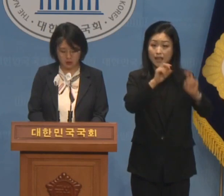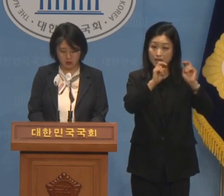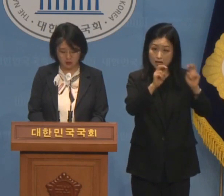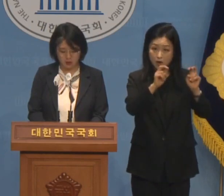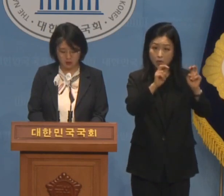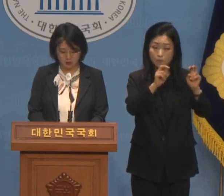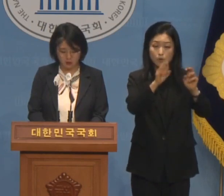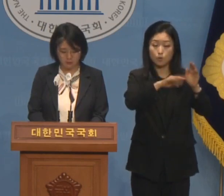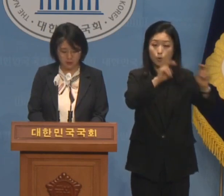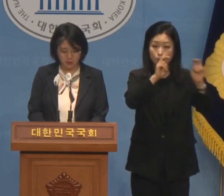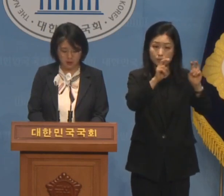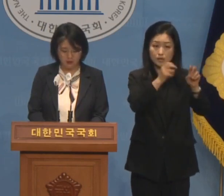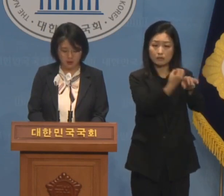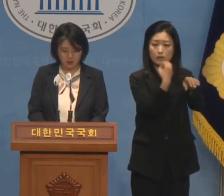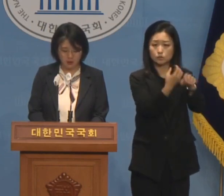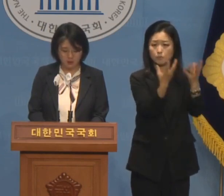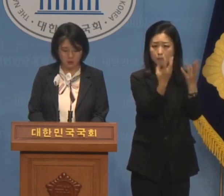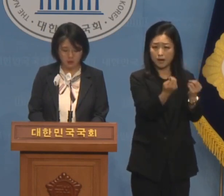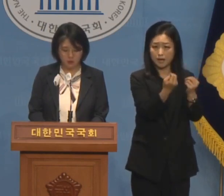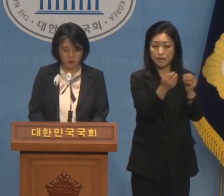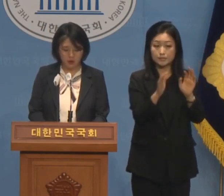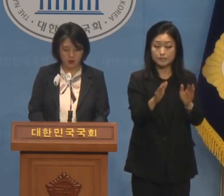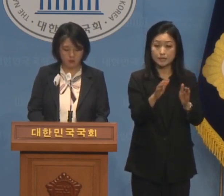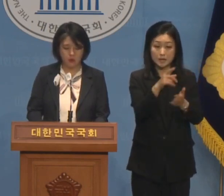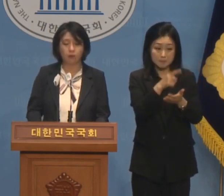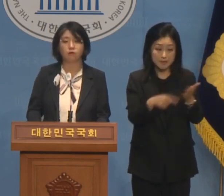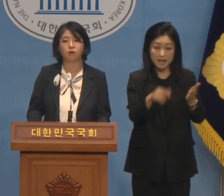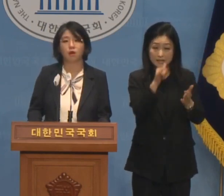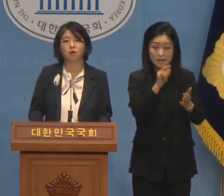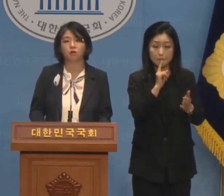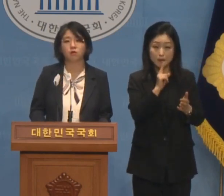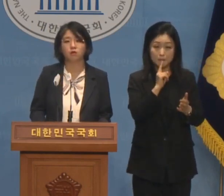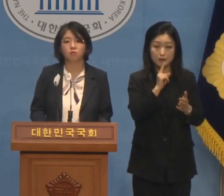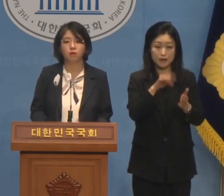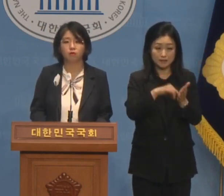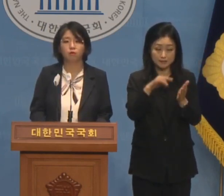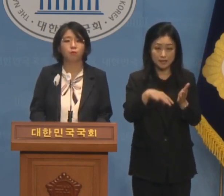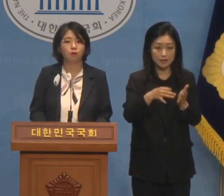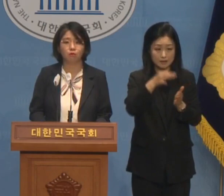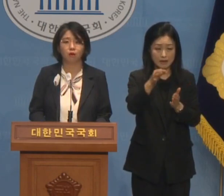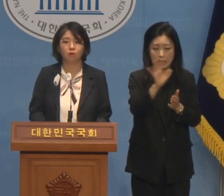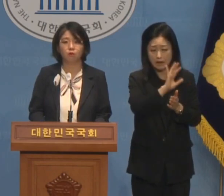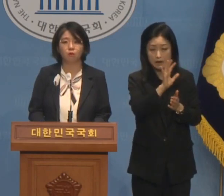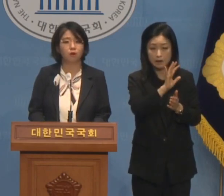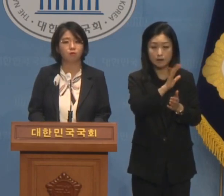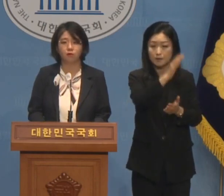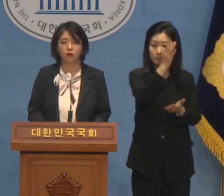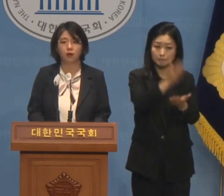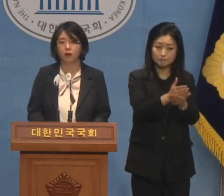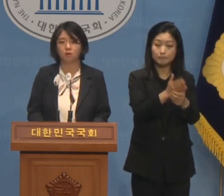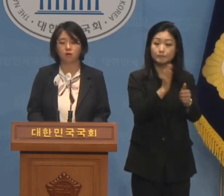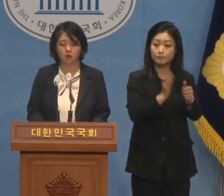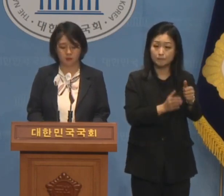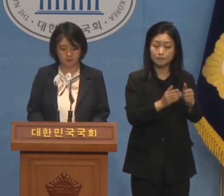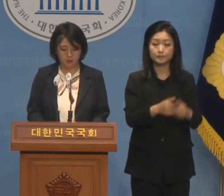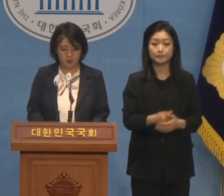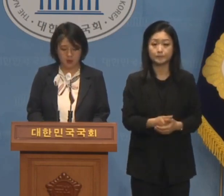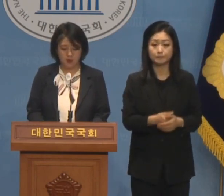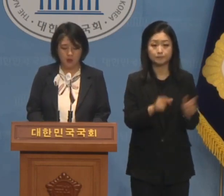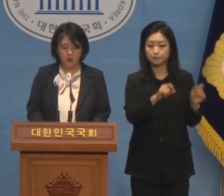있는 상황에서 당장의 손해규모만 강조하면서 해결을 미루고 미룬다고 될 문제가